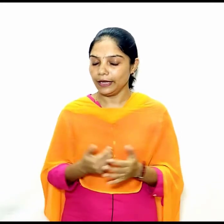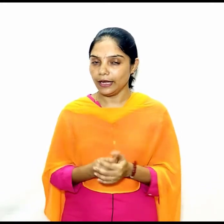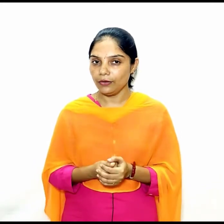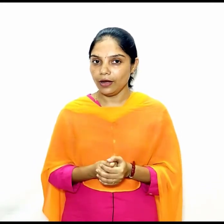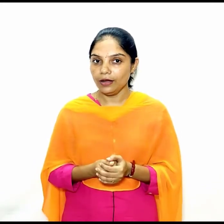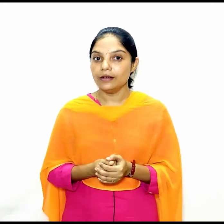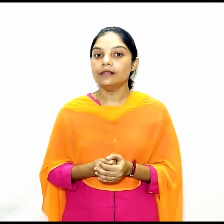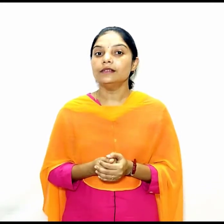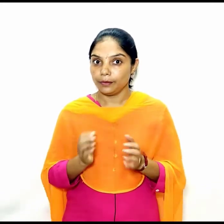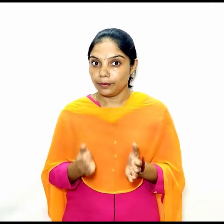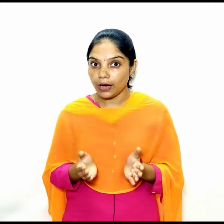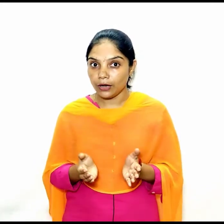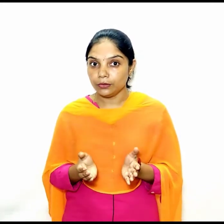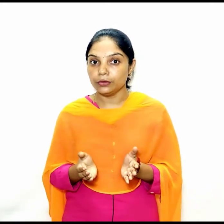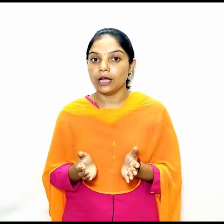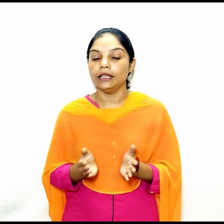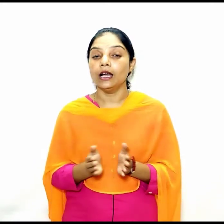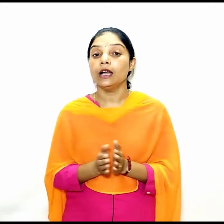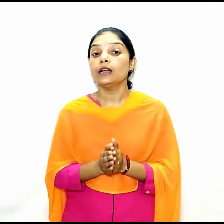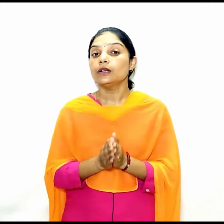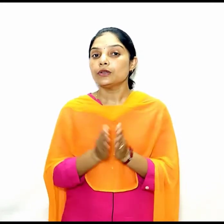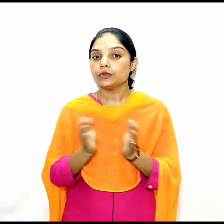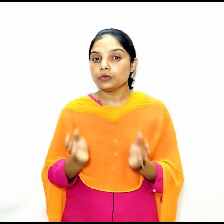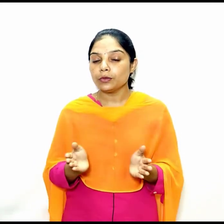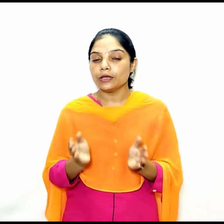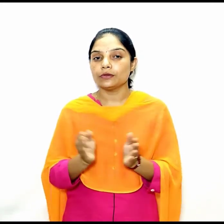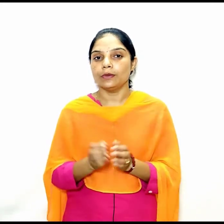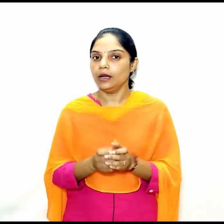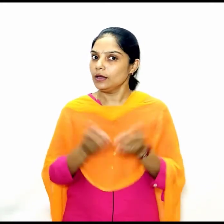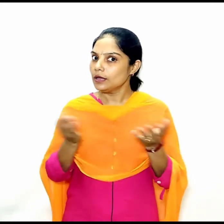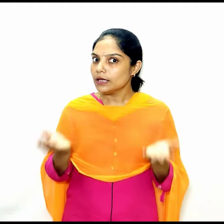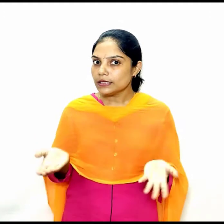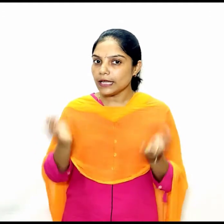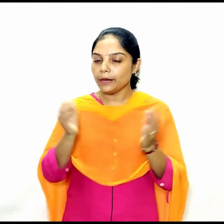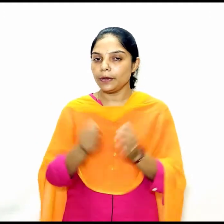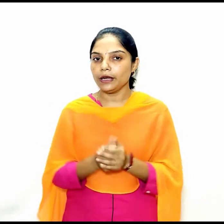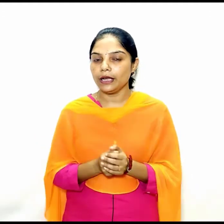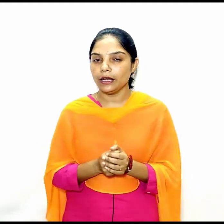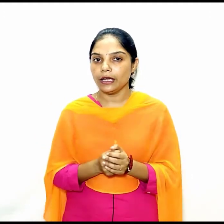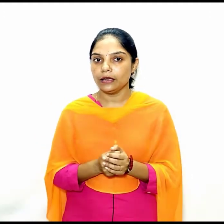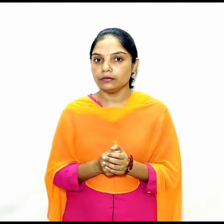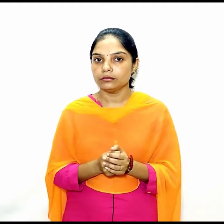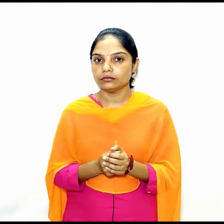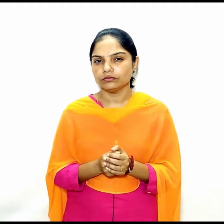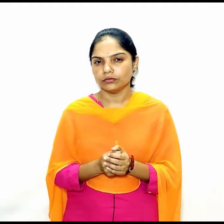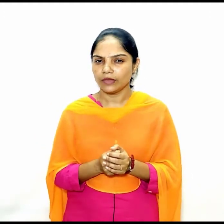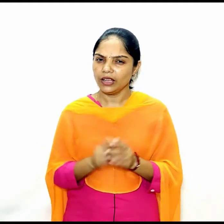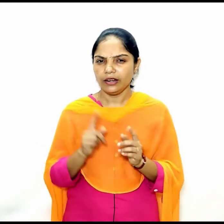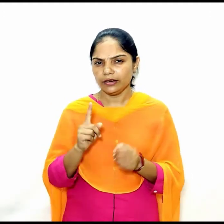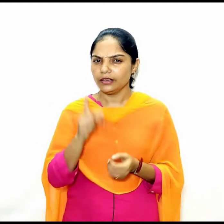सबसे पहले क्या हुआ? भालू दादा सुबह सुबह सैर पर निकल गए,